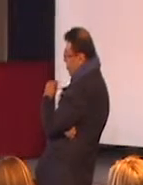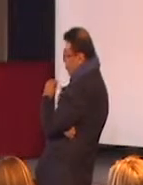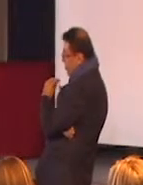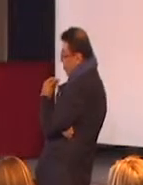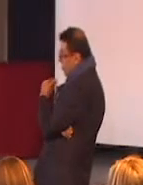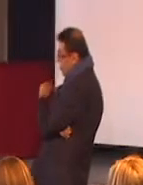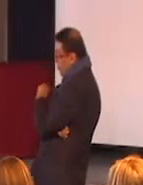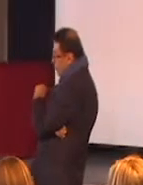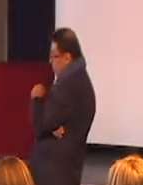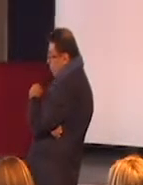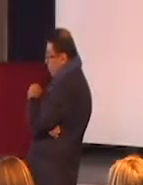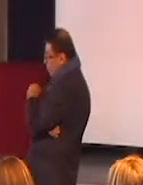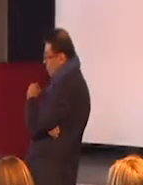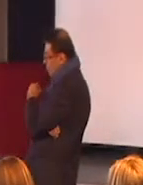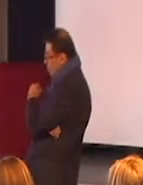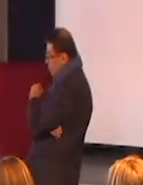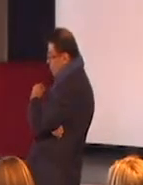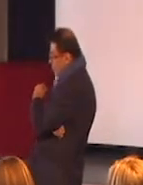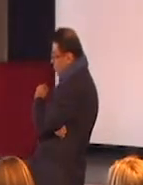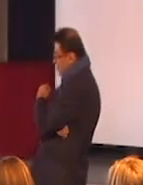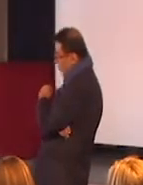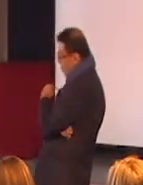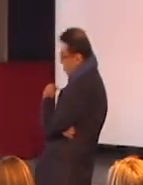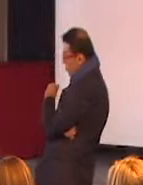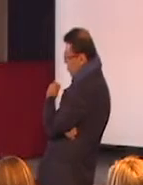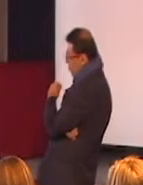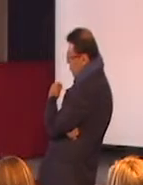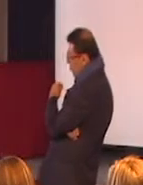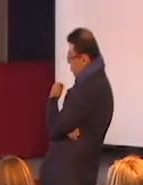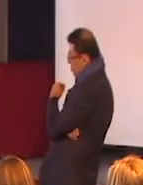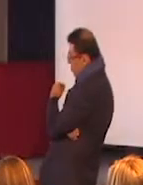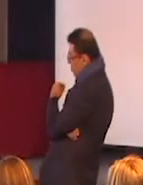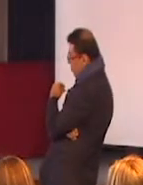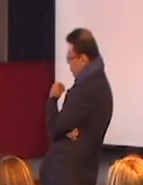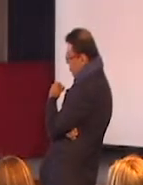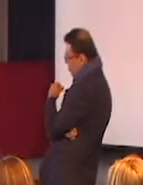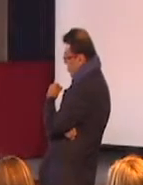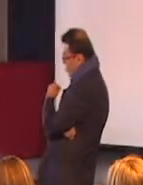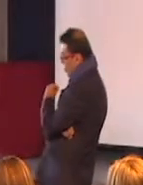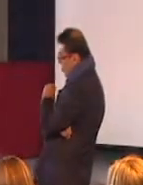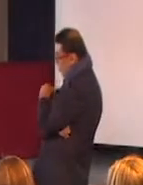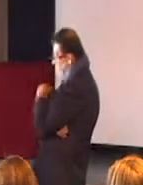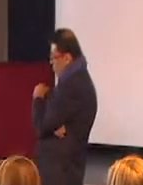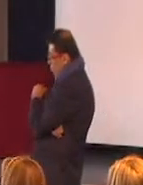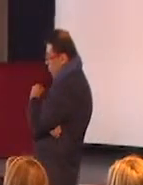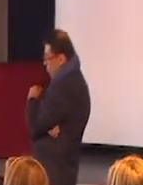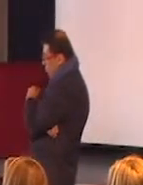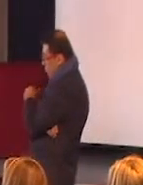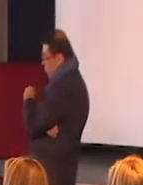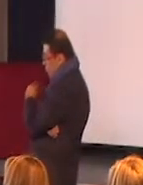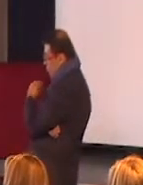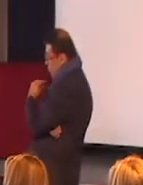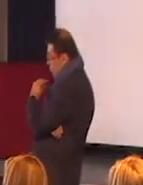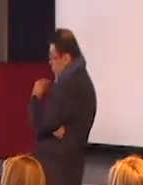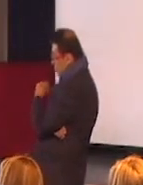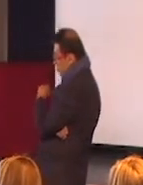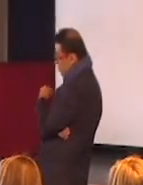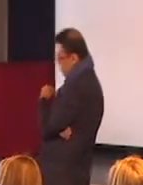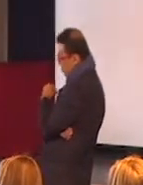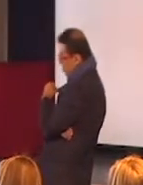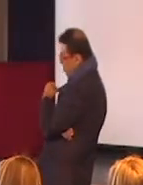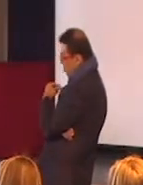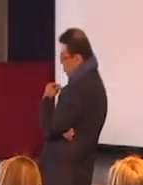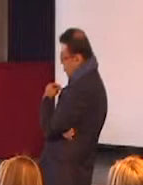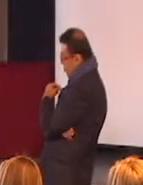pies, vamos a cambiarnos, porque antes tenía que meterme yo a cambiarlo. Ahora él, vamos a la piscina porque le encanta, entonces él mete sus